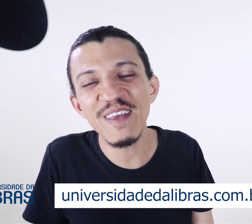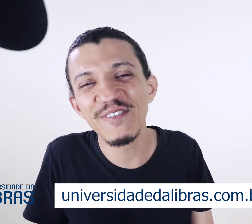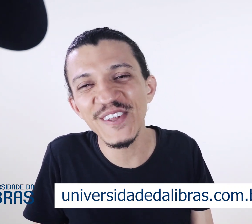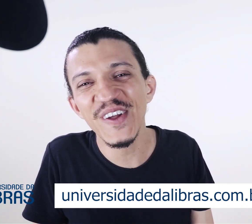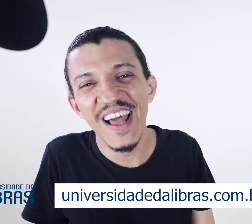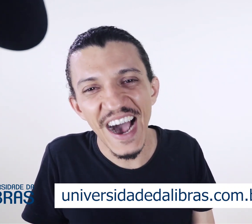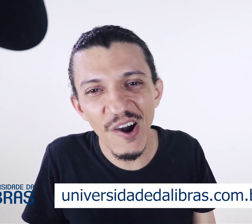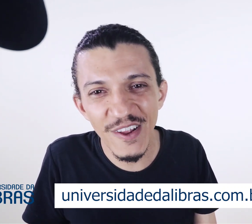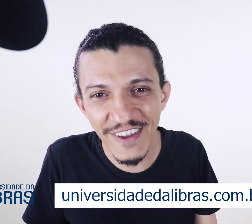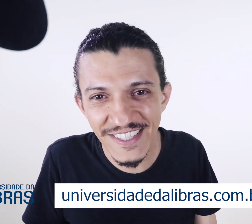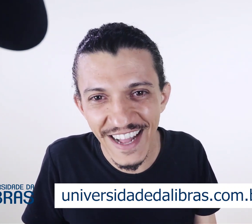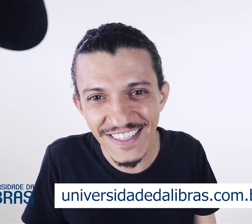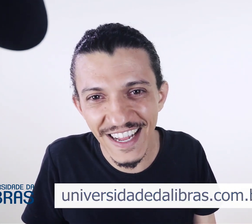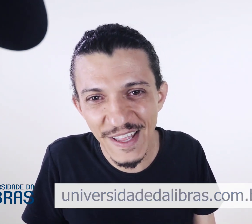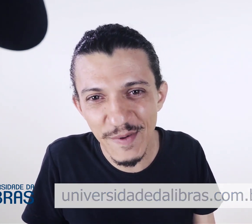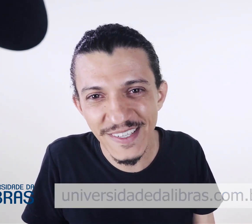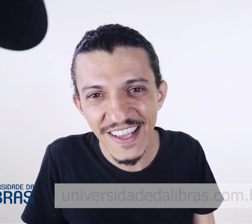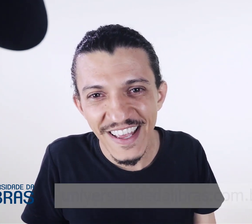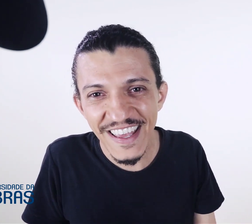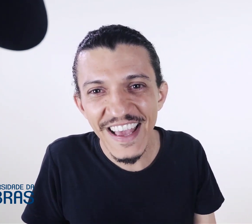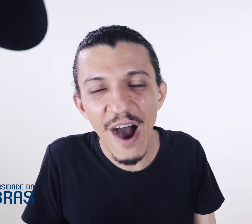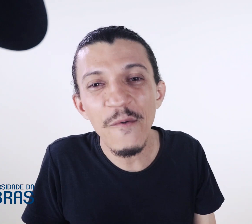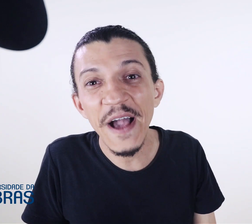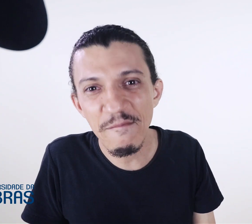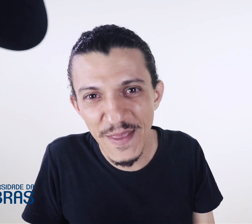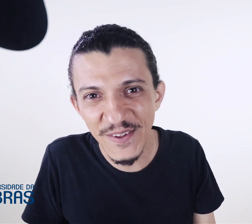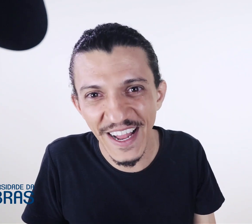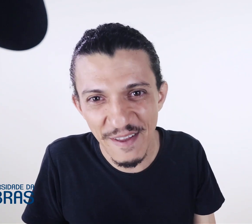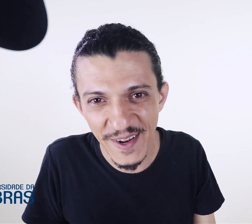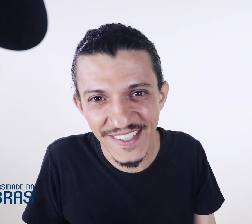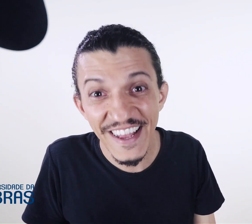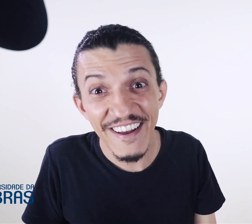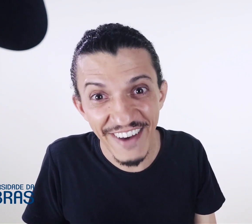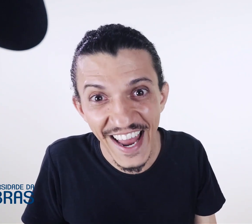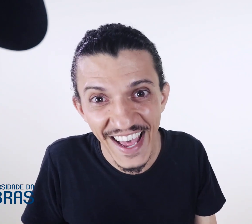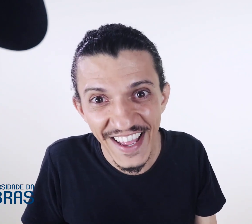muito bem-vindo à Universidade da Libras e ao caminho da Libras. Vai lá!